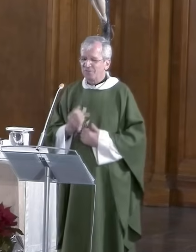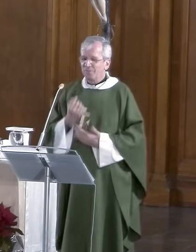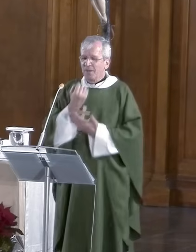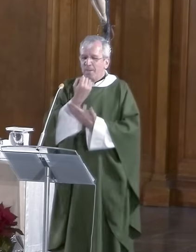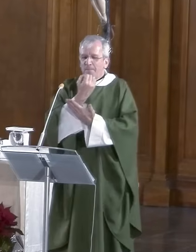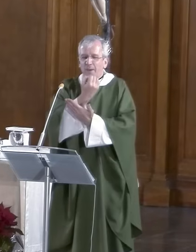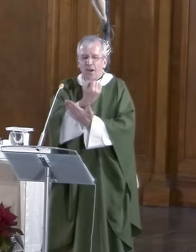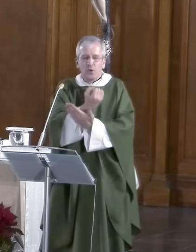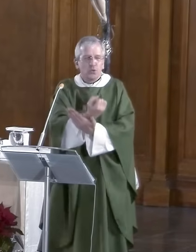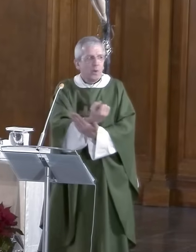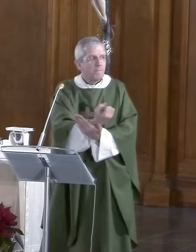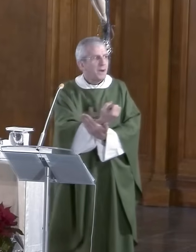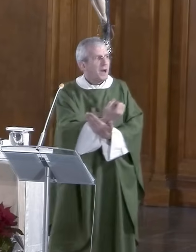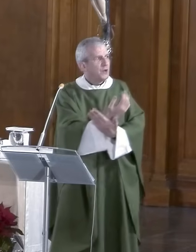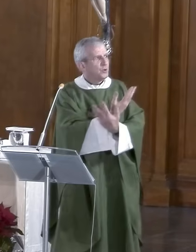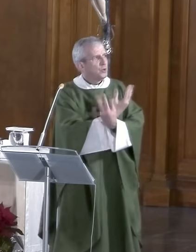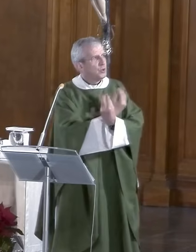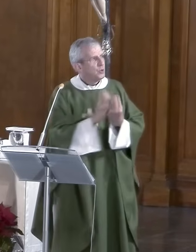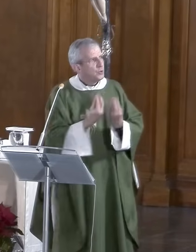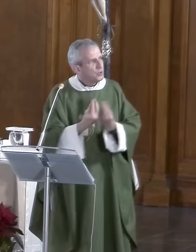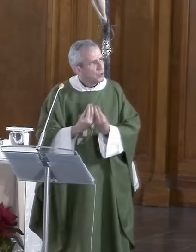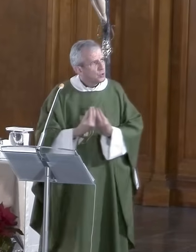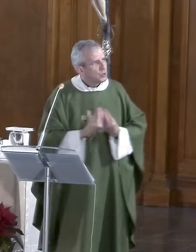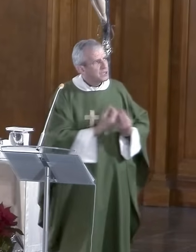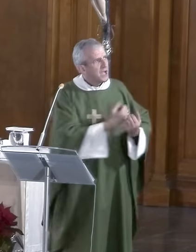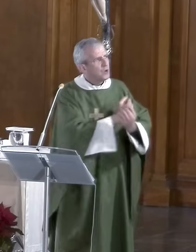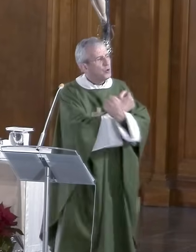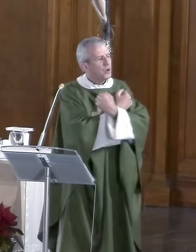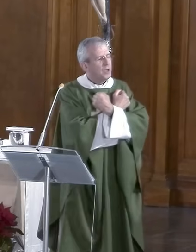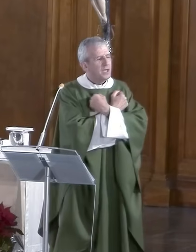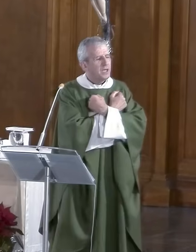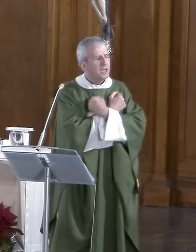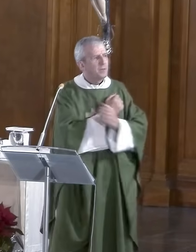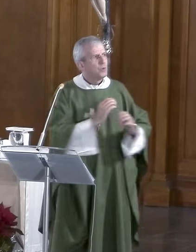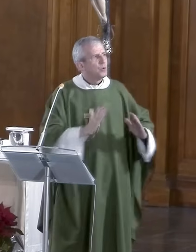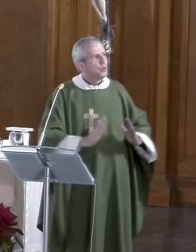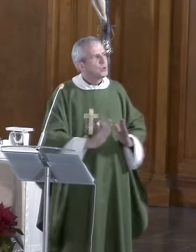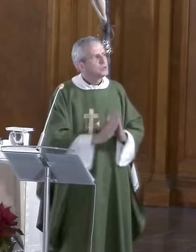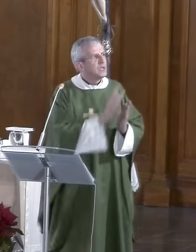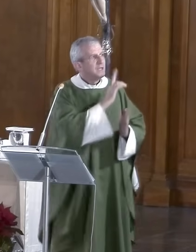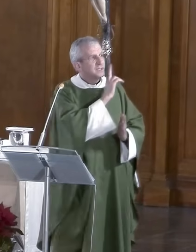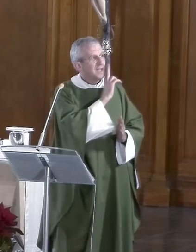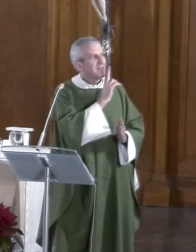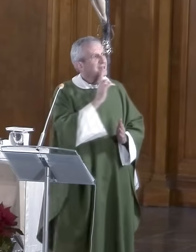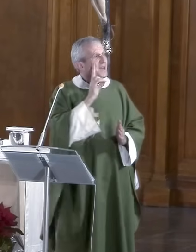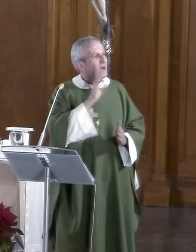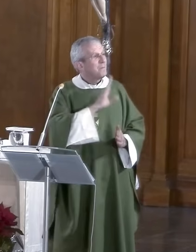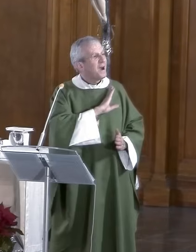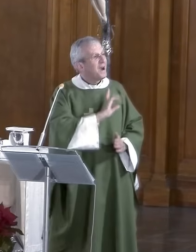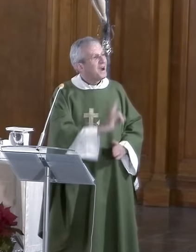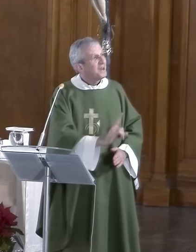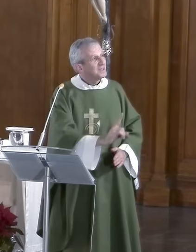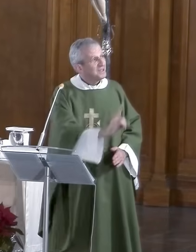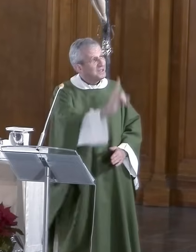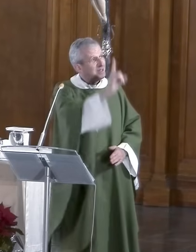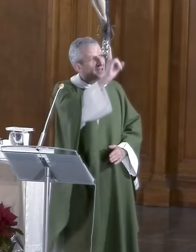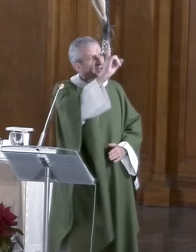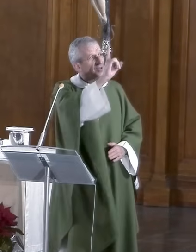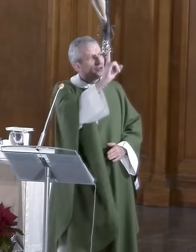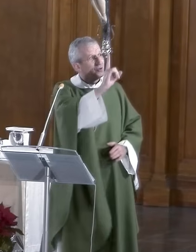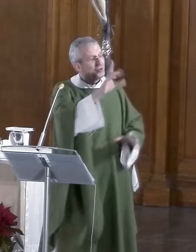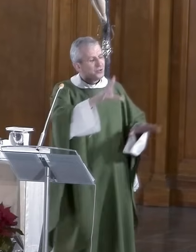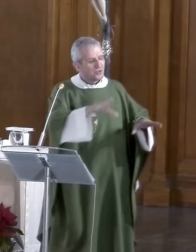Dios. Bajo tu amparo nos acogemos, Santa Madre